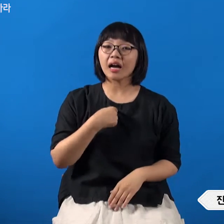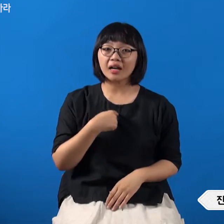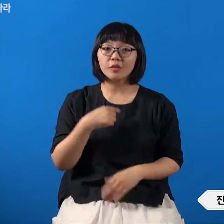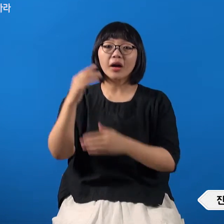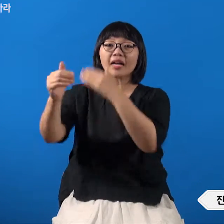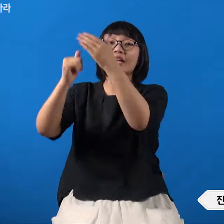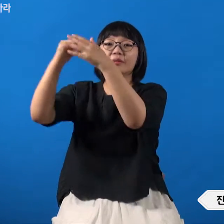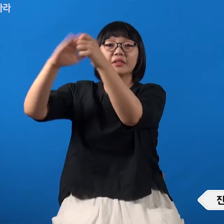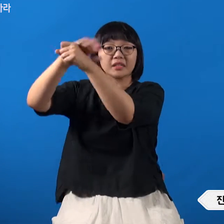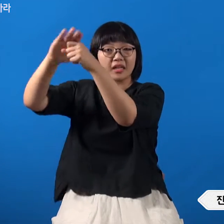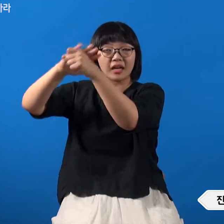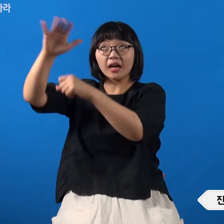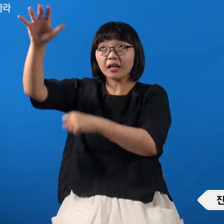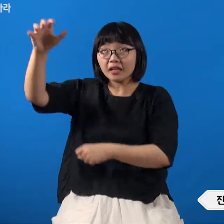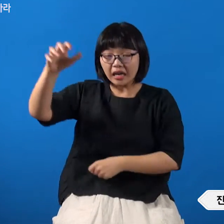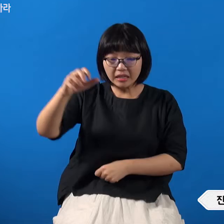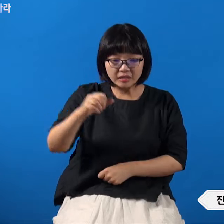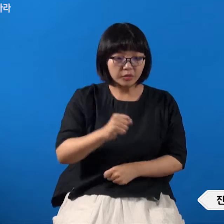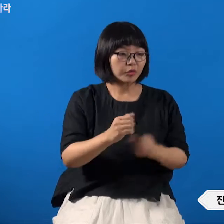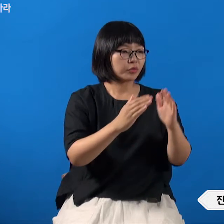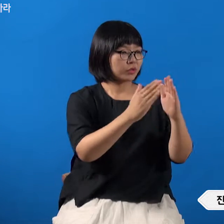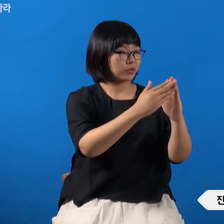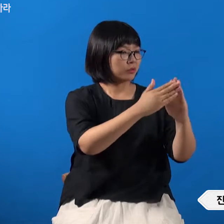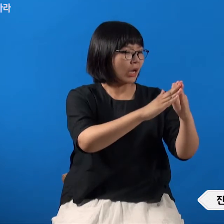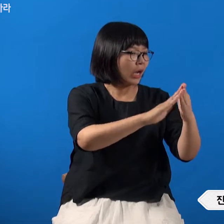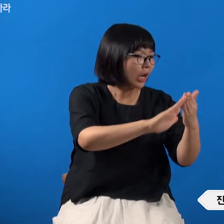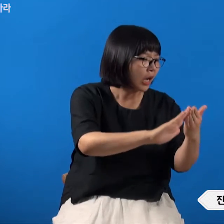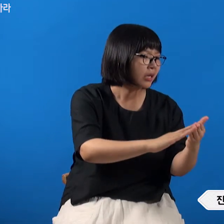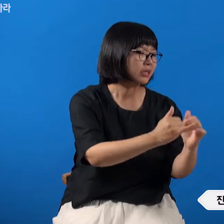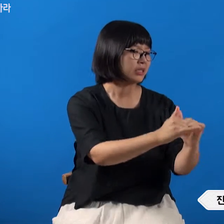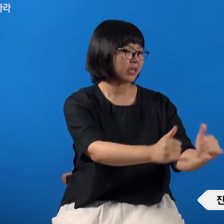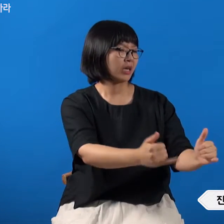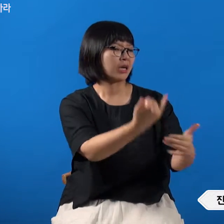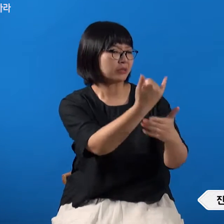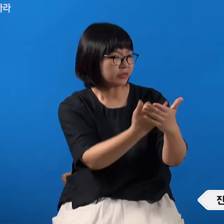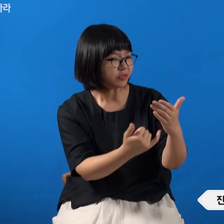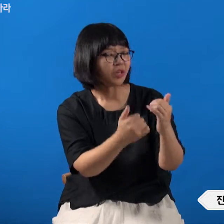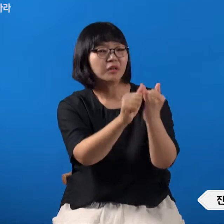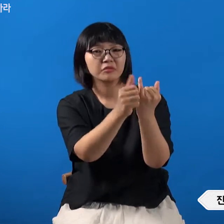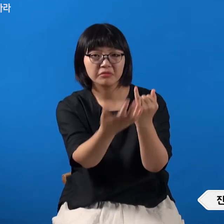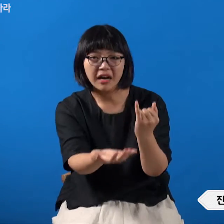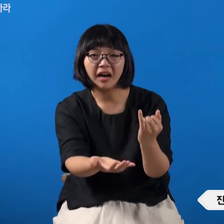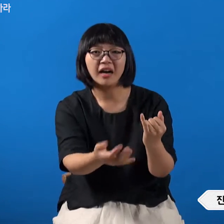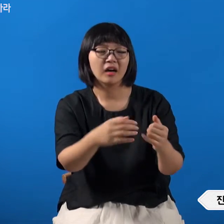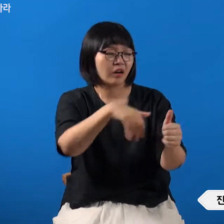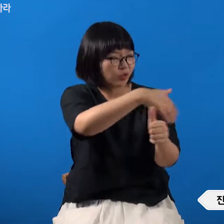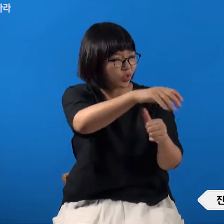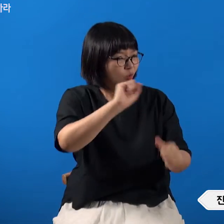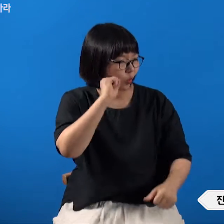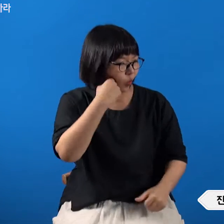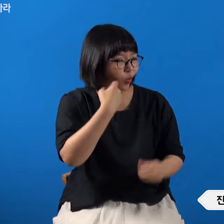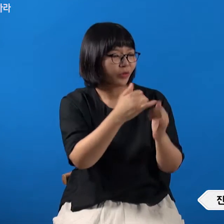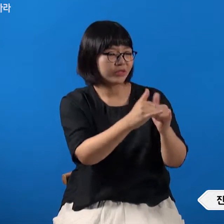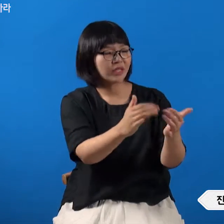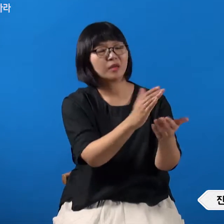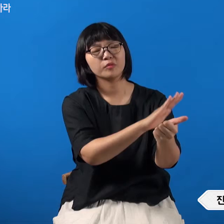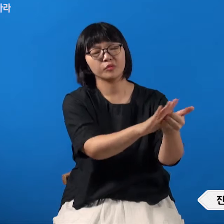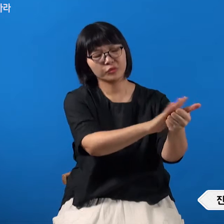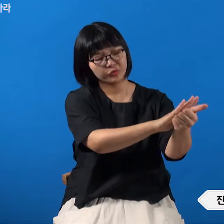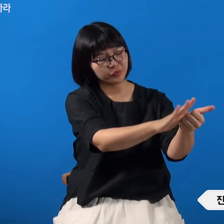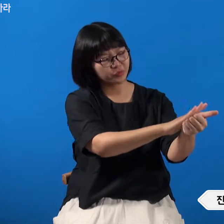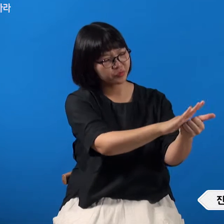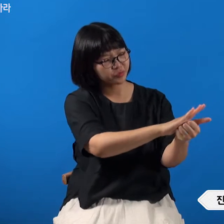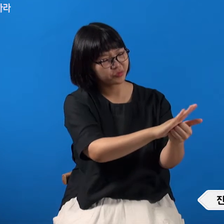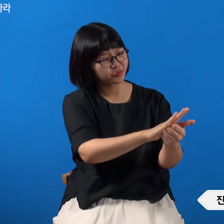가운데 주셨습니다. 그래서 우리가 힘든 가운데서도 우리는 돕고자 하는 마음을 품을 수가 있습니다. 내가